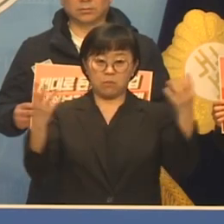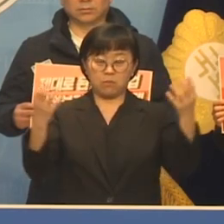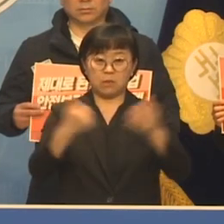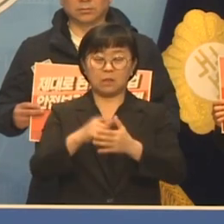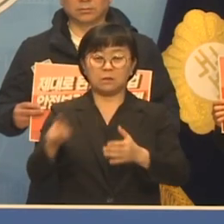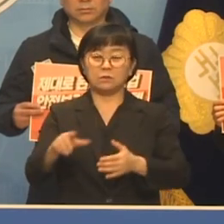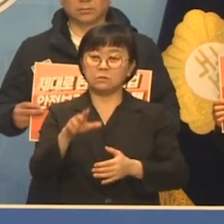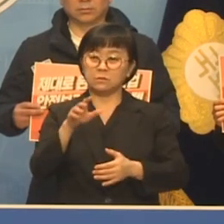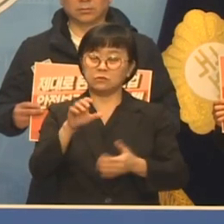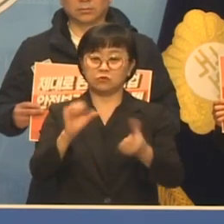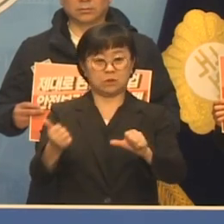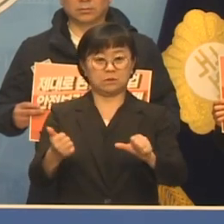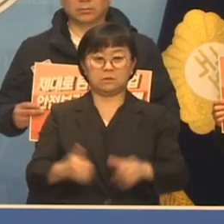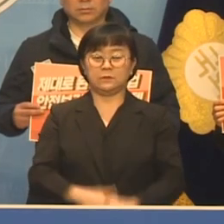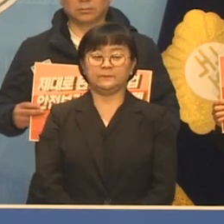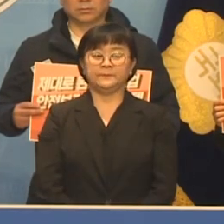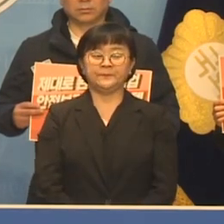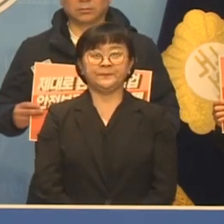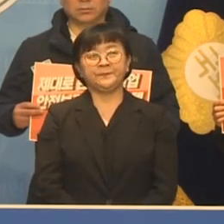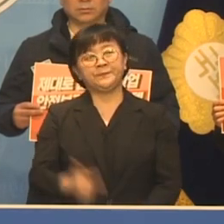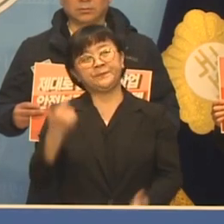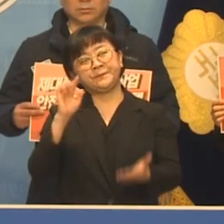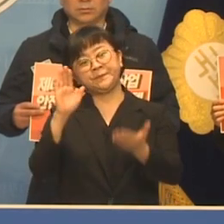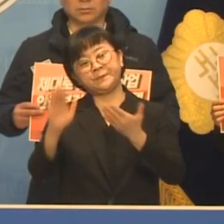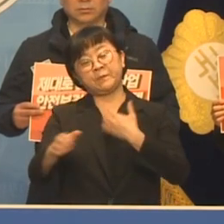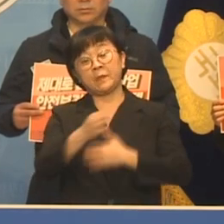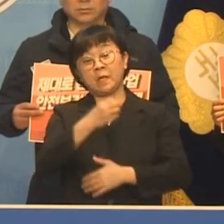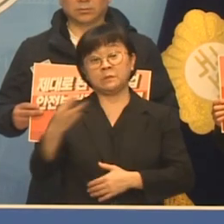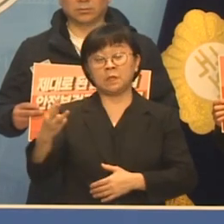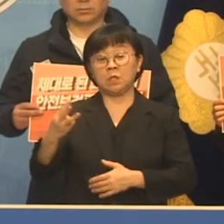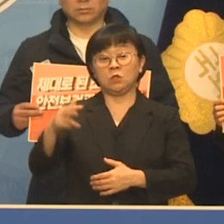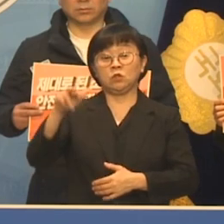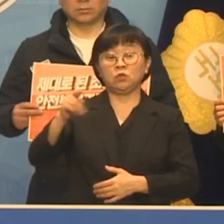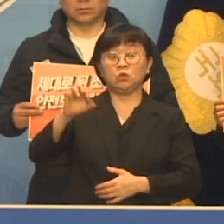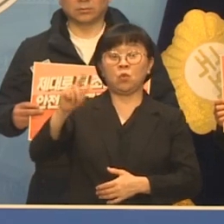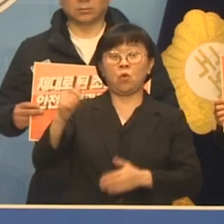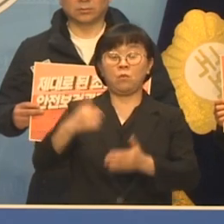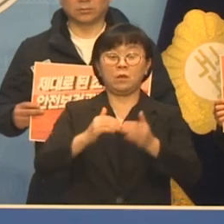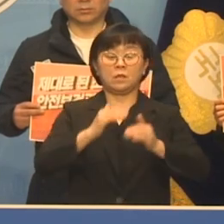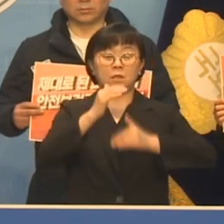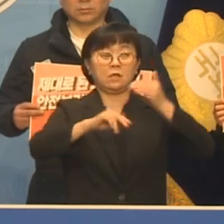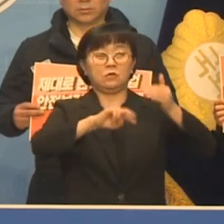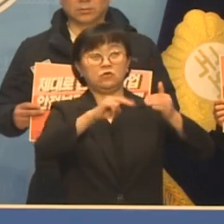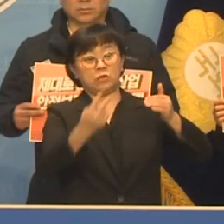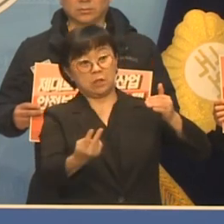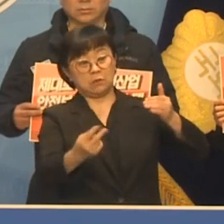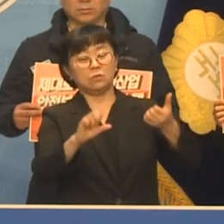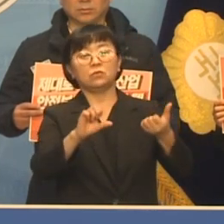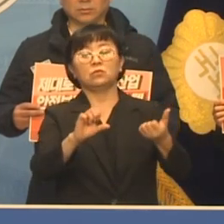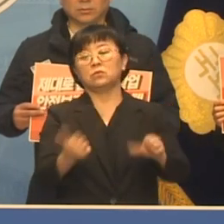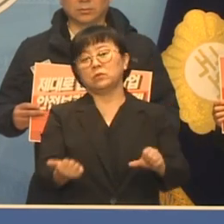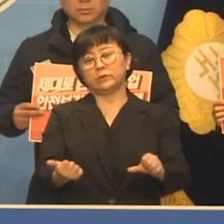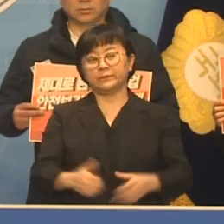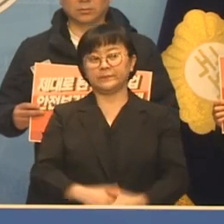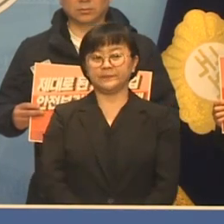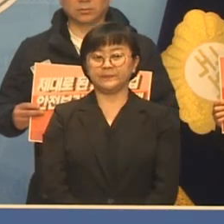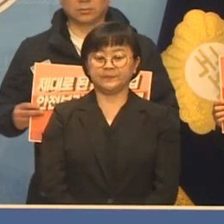노동자가 희생되었습니다. 6일 후 삼성중공업 계단에서 추락한 노동자가 유명을 달리했습니다.